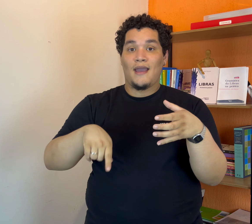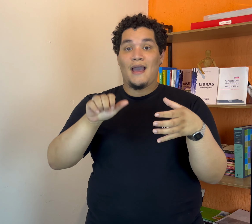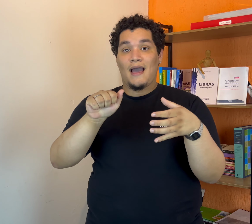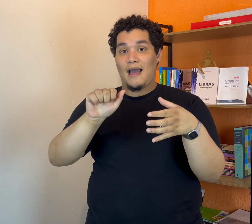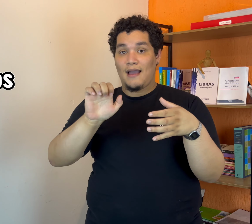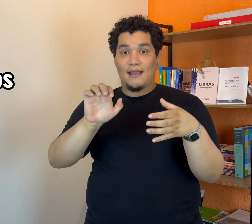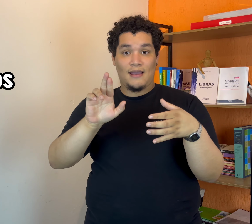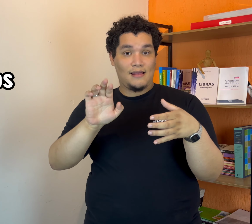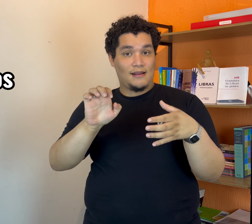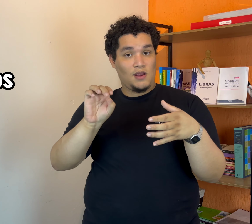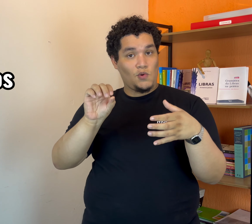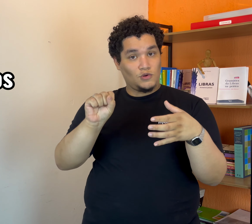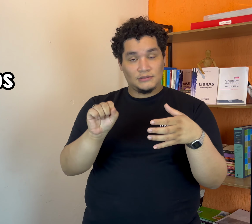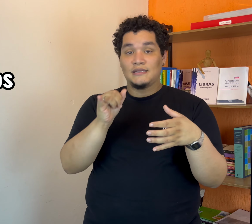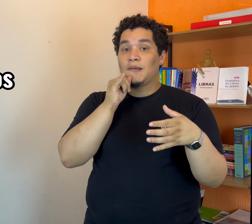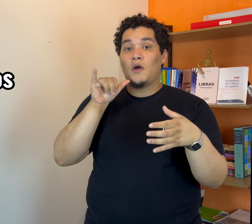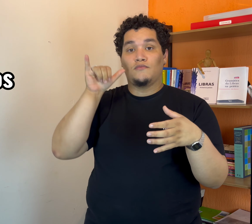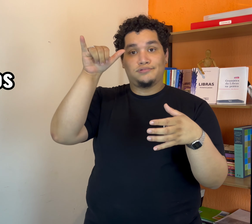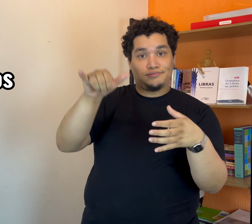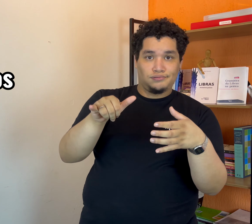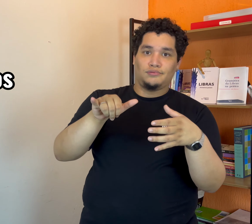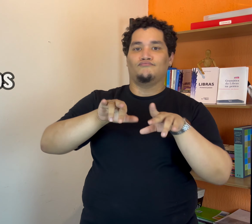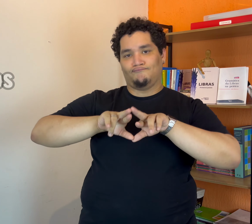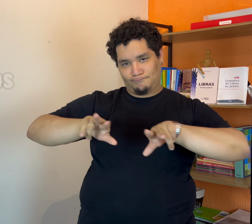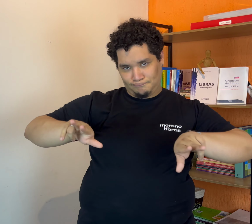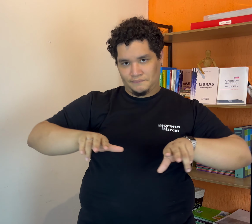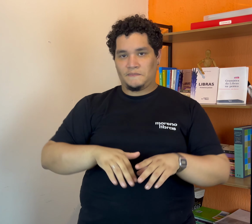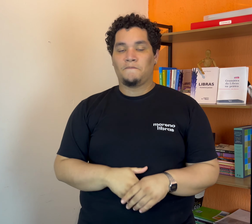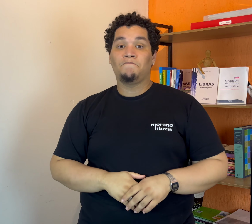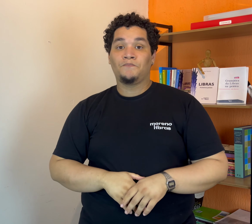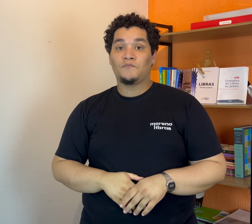os aéreos, como os aviões,